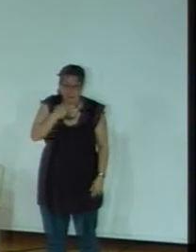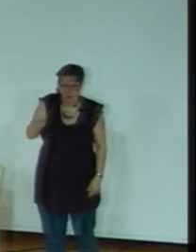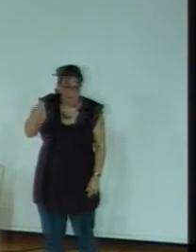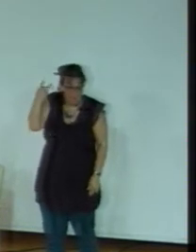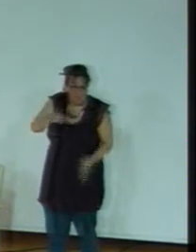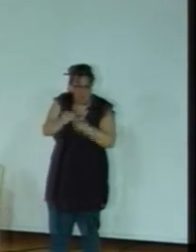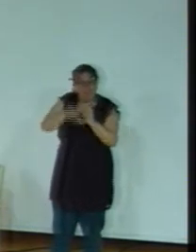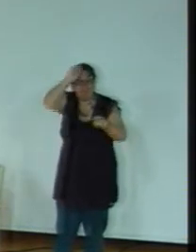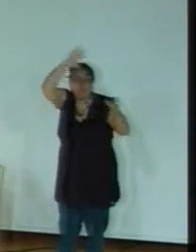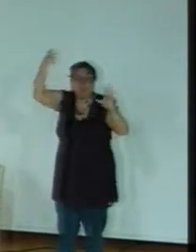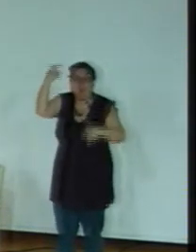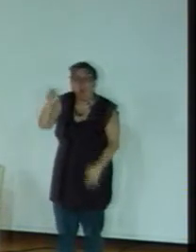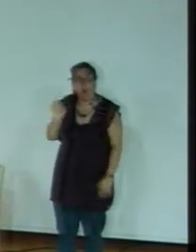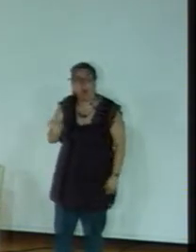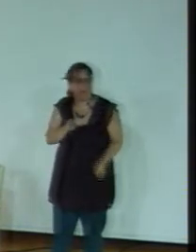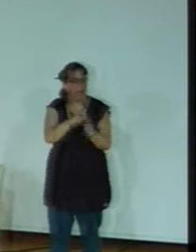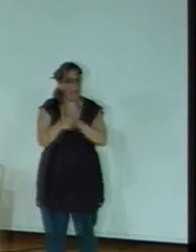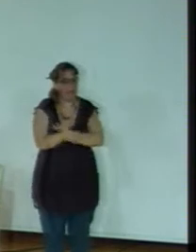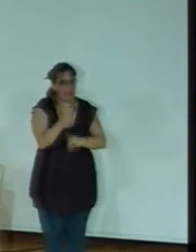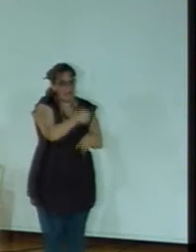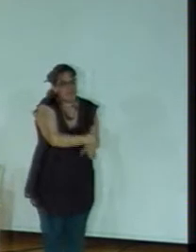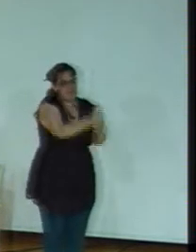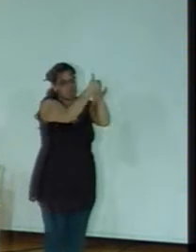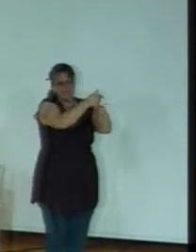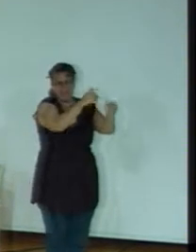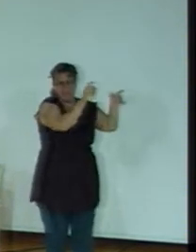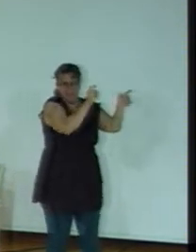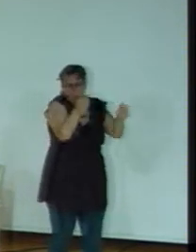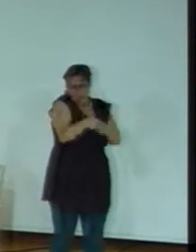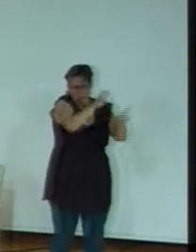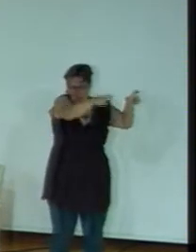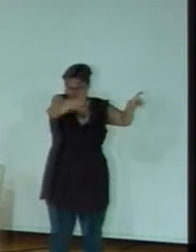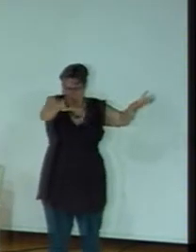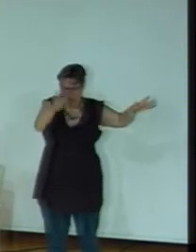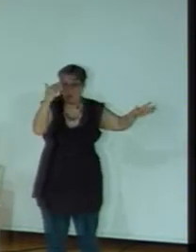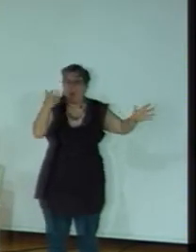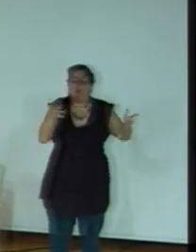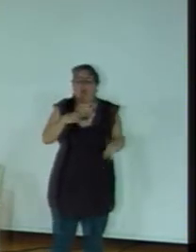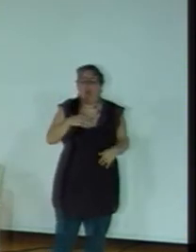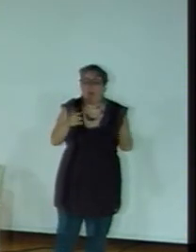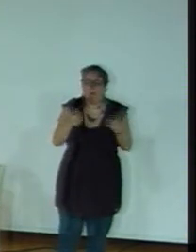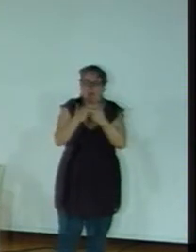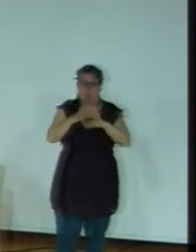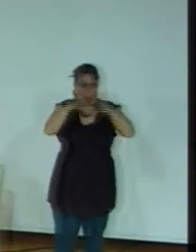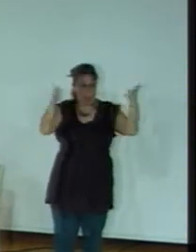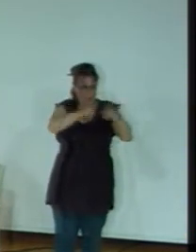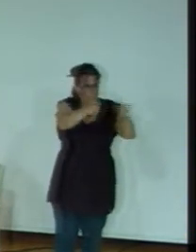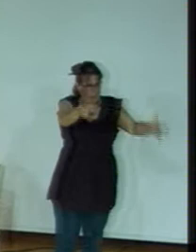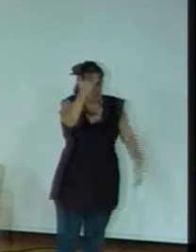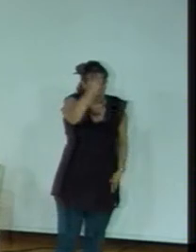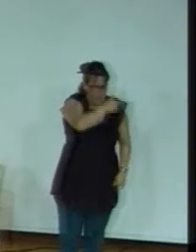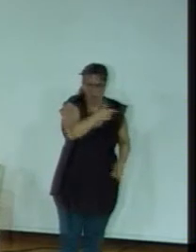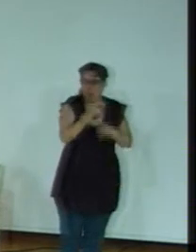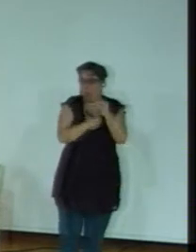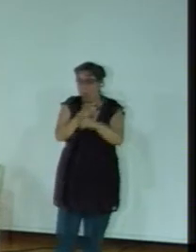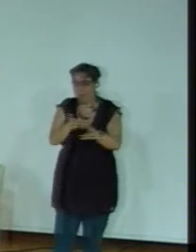nombre d'acteurs bien identifiés, les gouvernements, le MEDEF, la FNSEA, les grosses entreprises. Et lui, c'est le